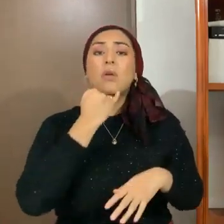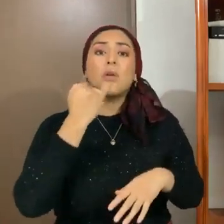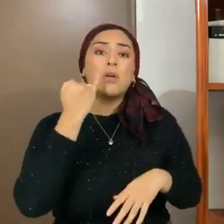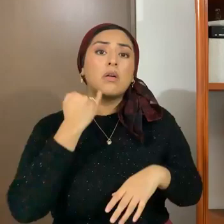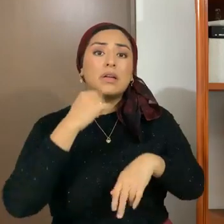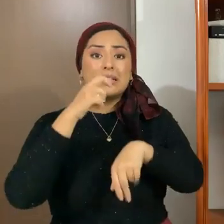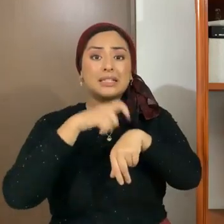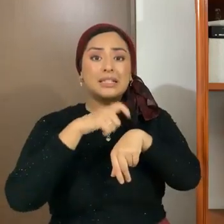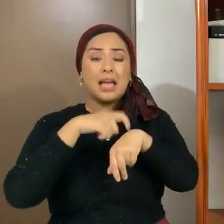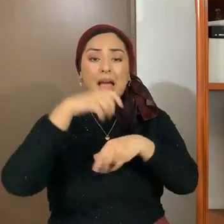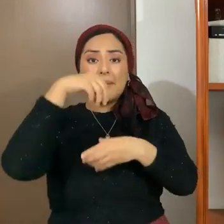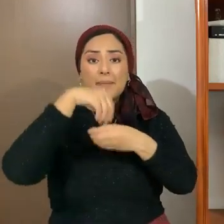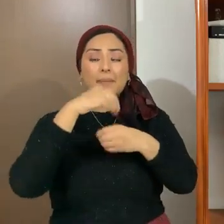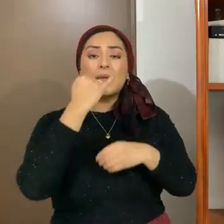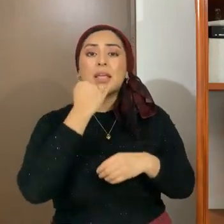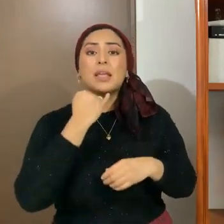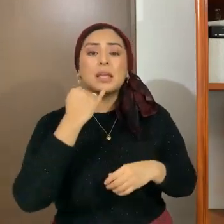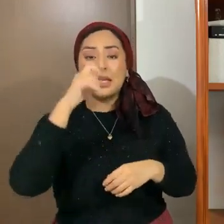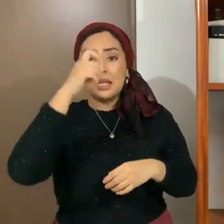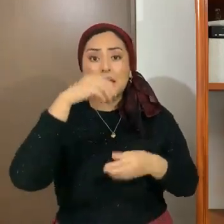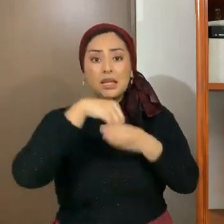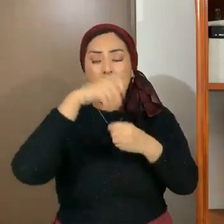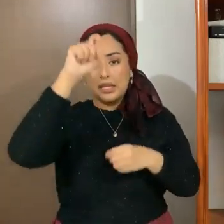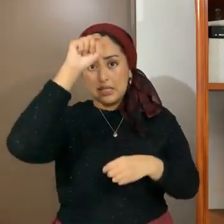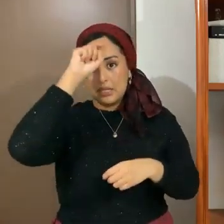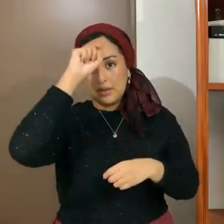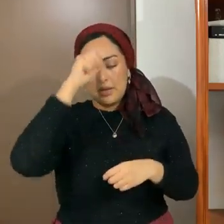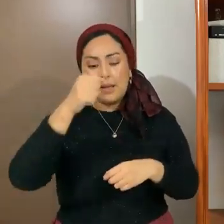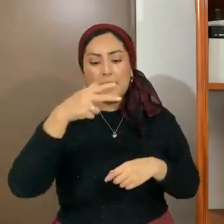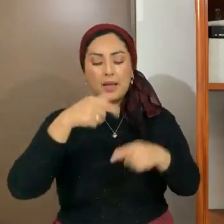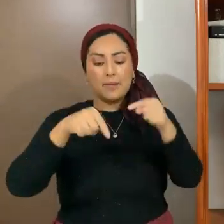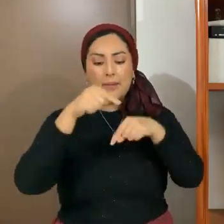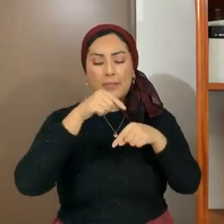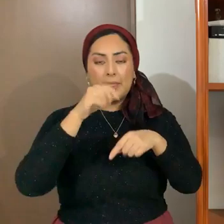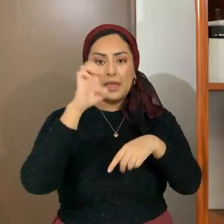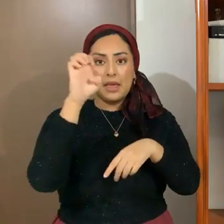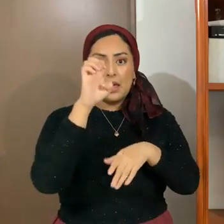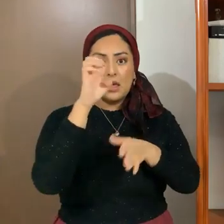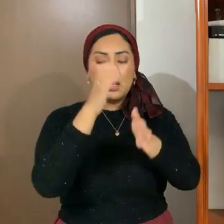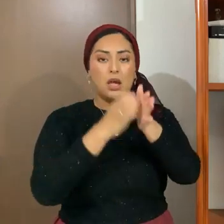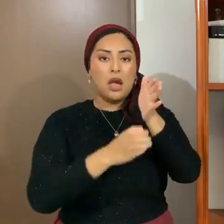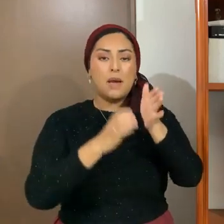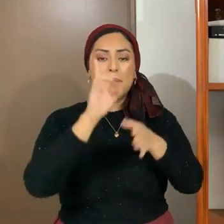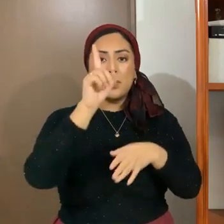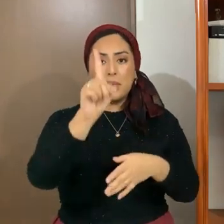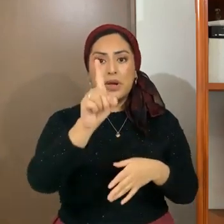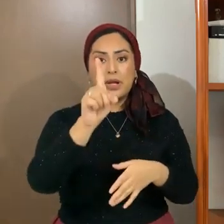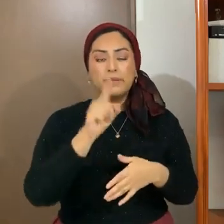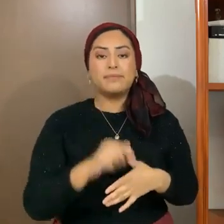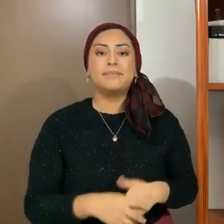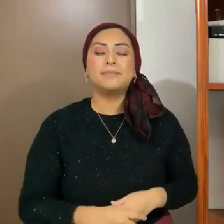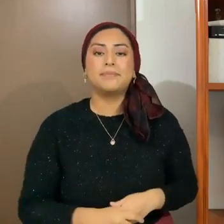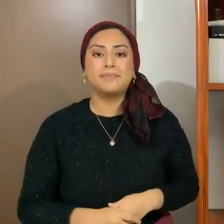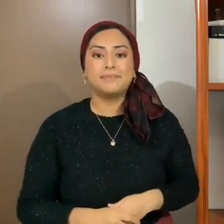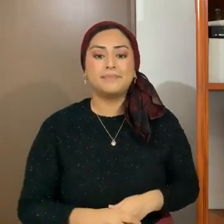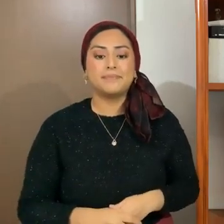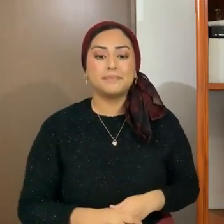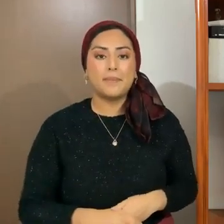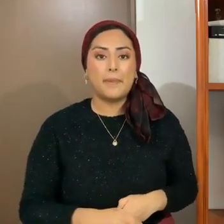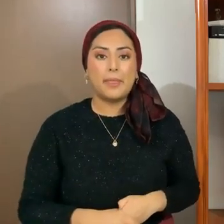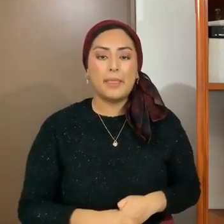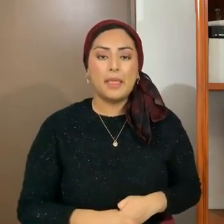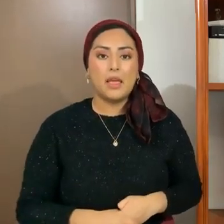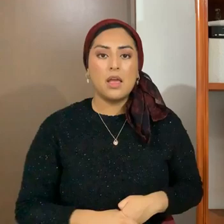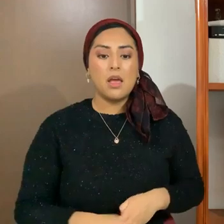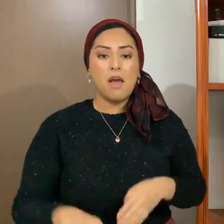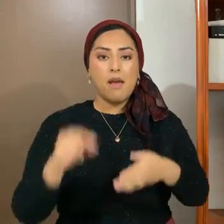en Egipto. Si ustedes gustan, vamos a regresar a Éxodo 1. Vamos para allá a Éxodo 1. Amén. Y